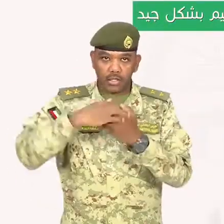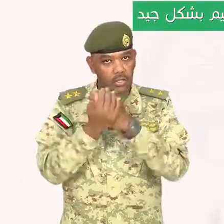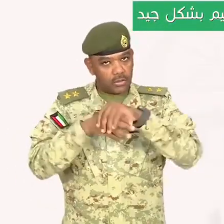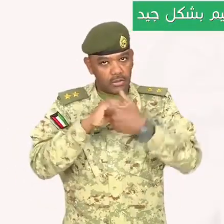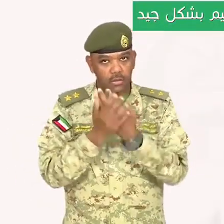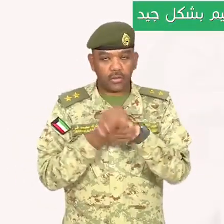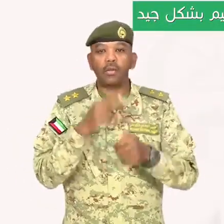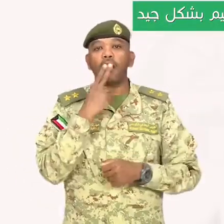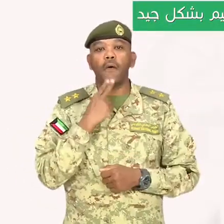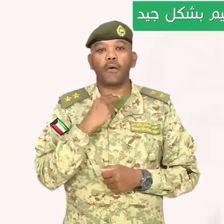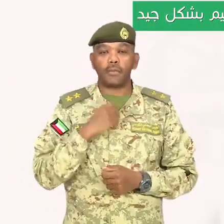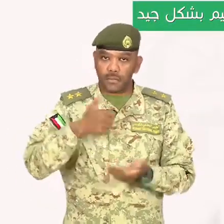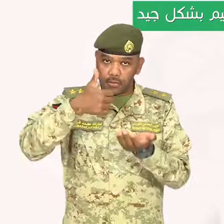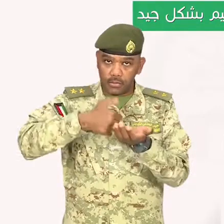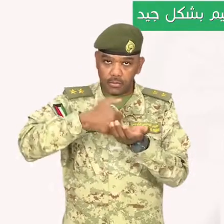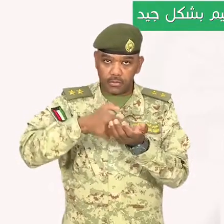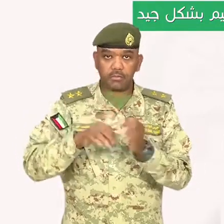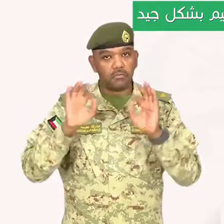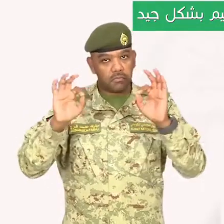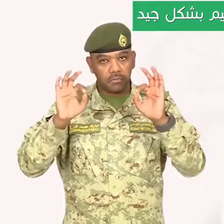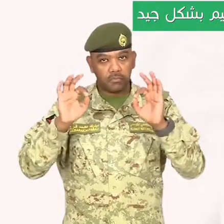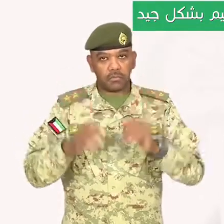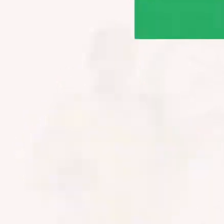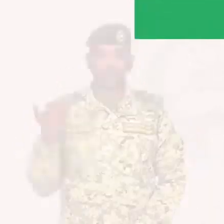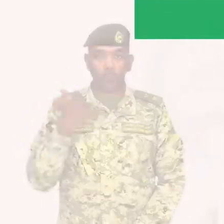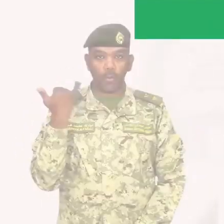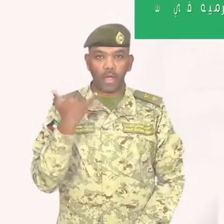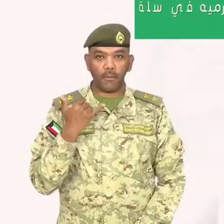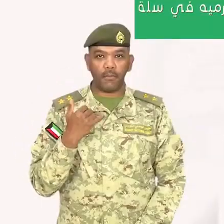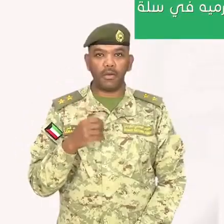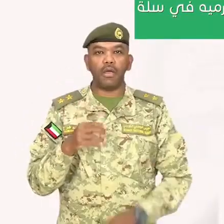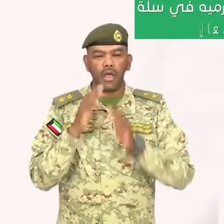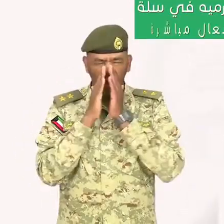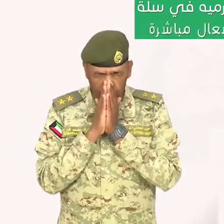غسل اليدين والتعقيم بشكل جيد. أهمية استخدام منديل